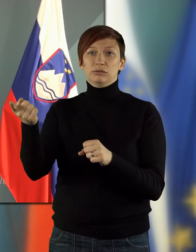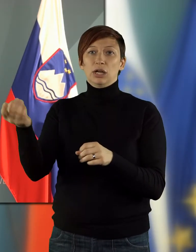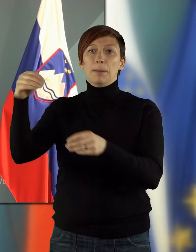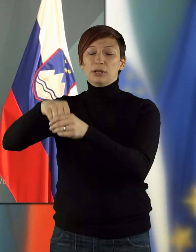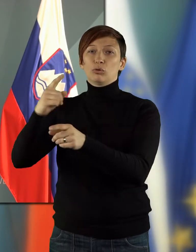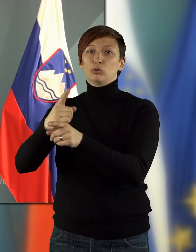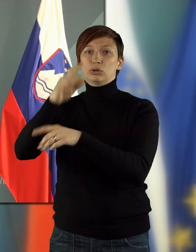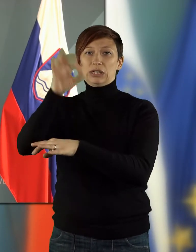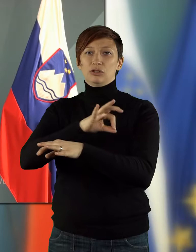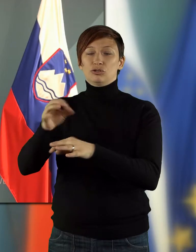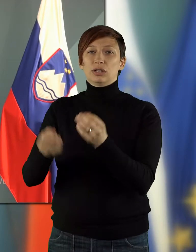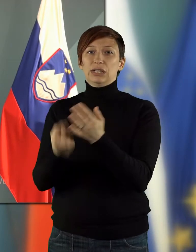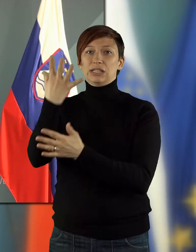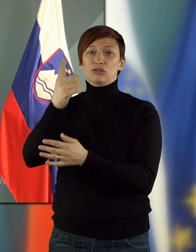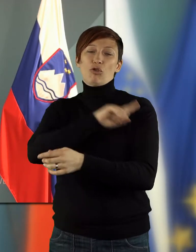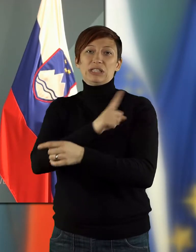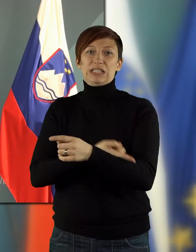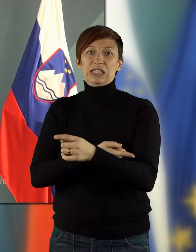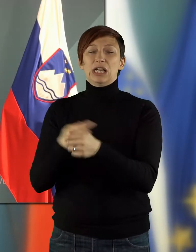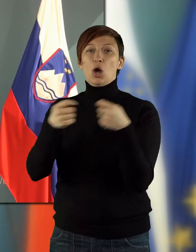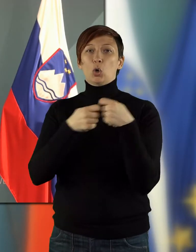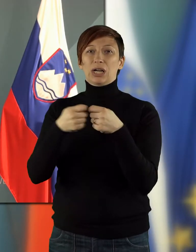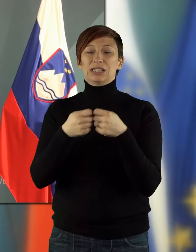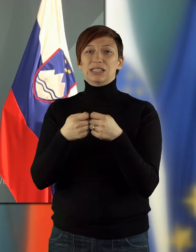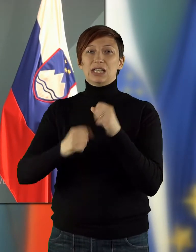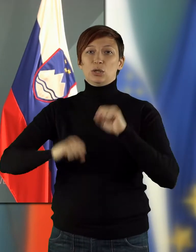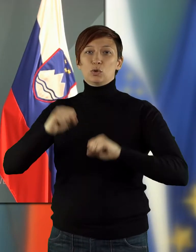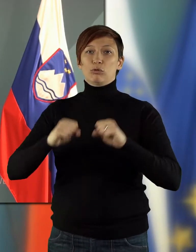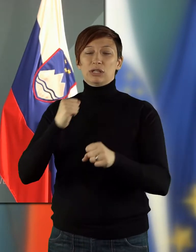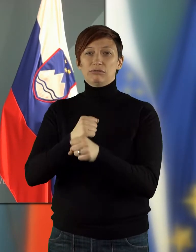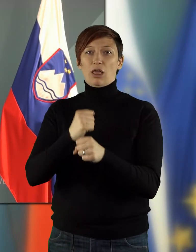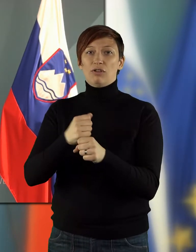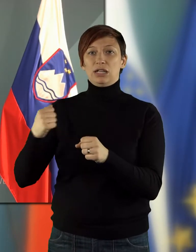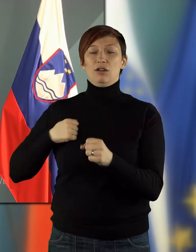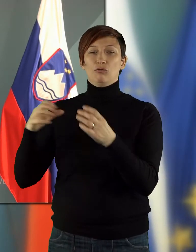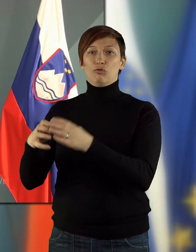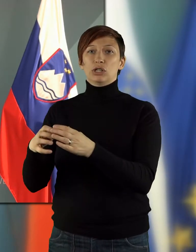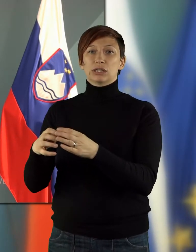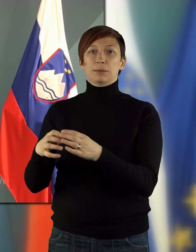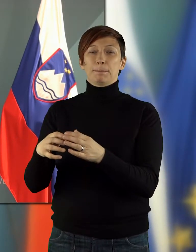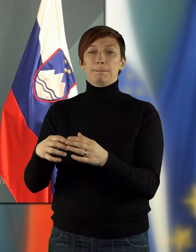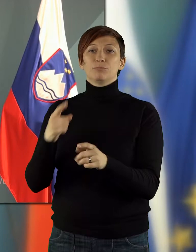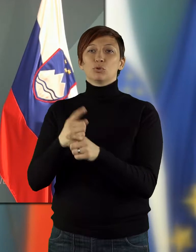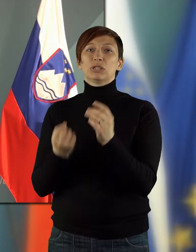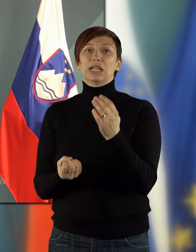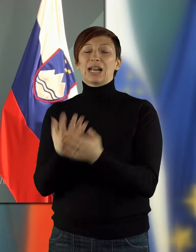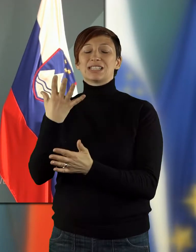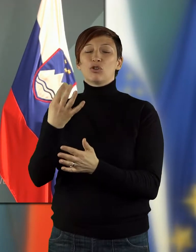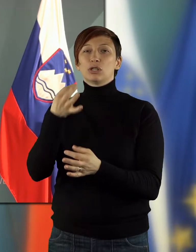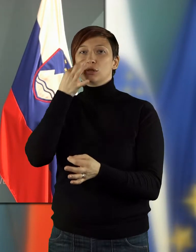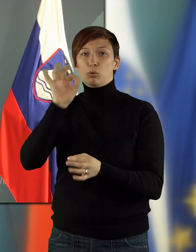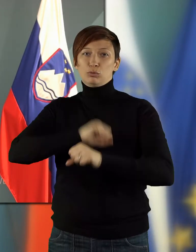nalog. In med to spada tudi načrtovanje in razvoj sil, organizacija usposabljanja delovanja vojske, sam